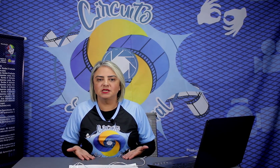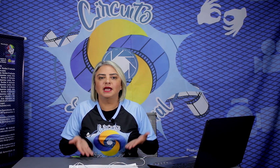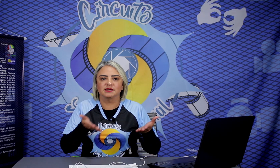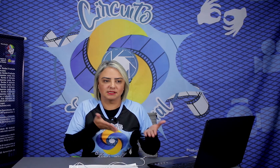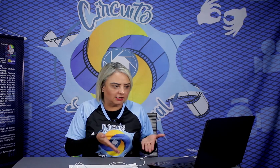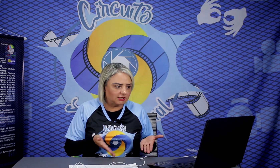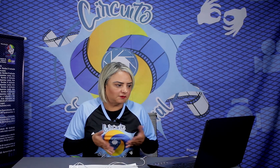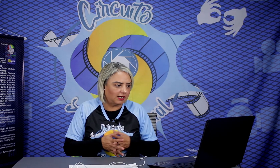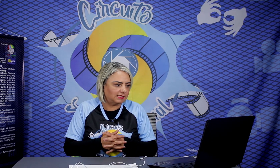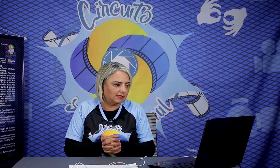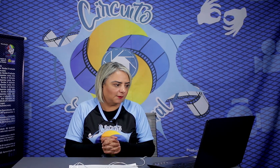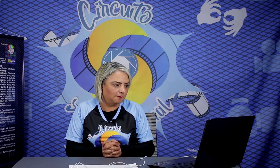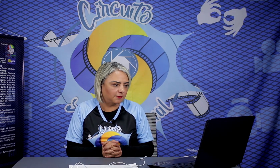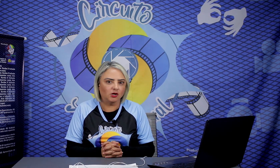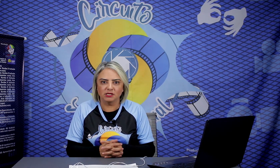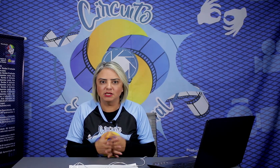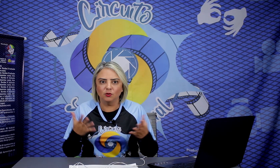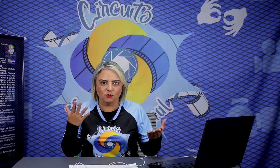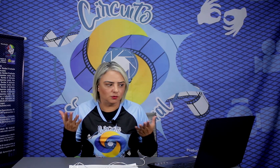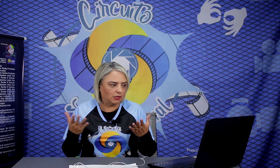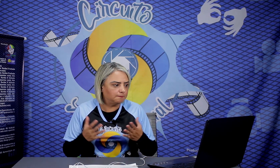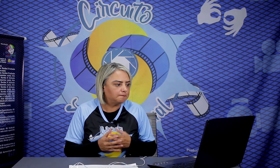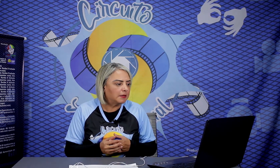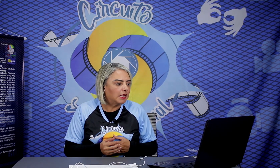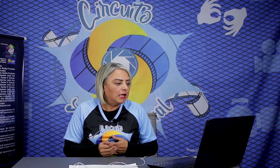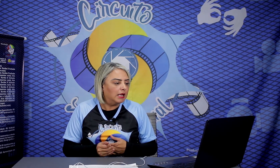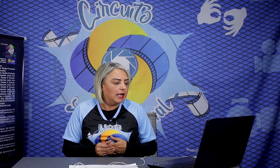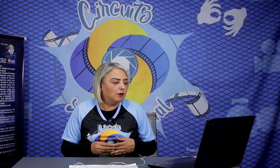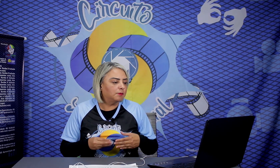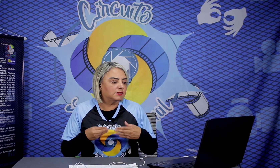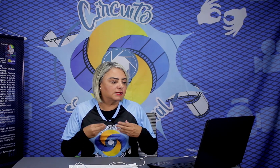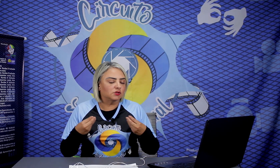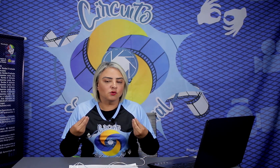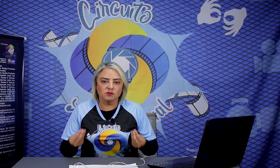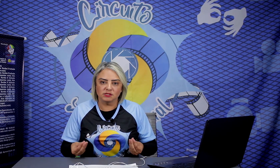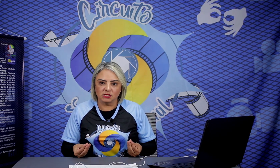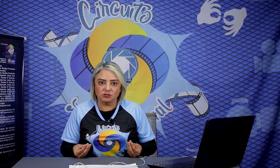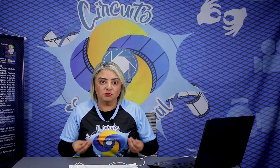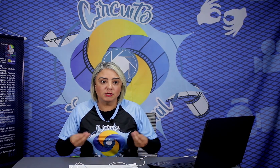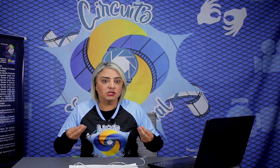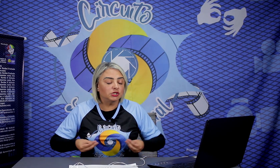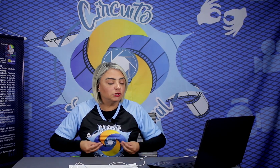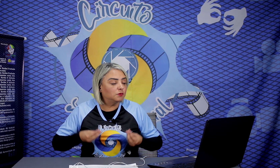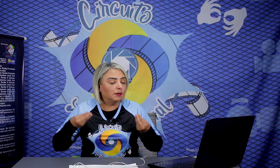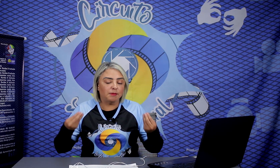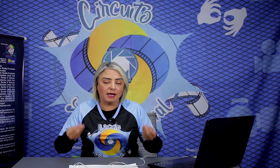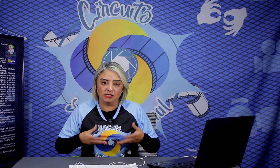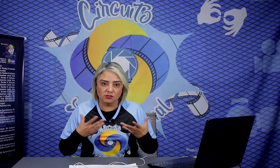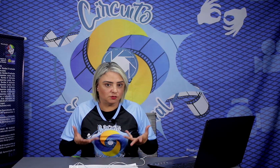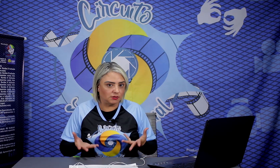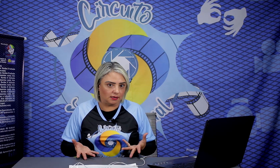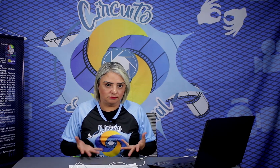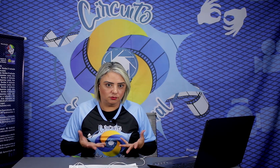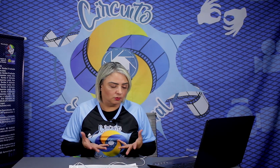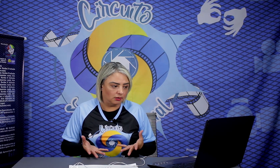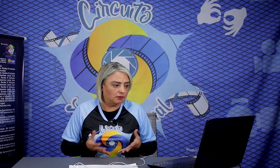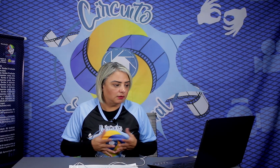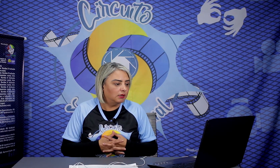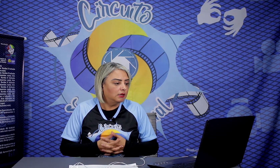essa certificação. Olha que louco, né? É um processo constante, porque a gente nunca para de estudar, nunca.